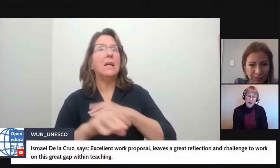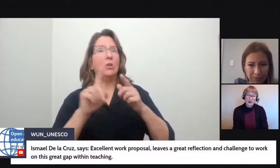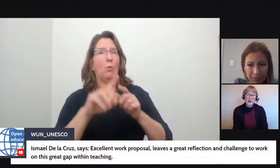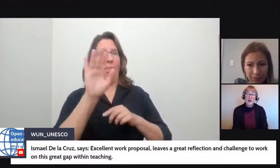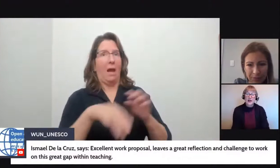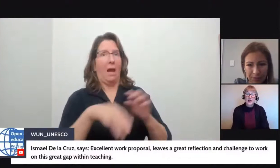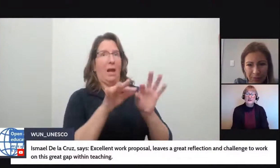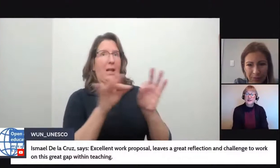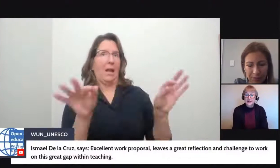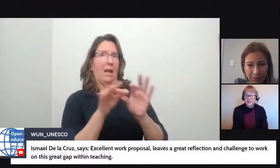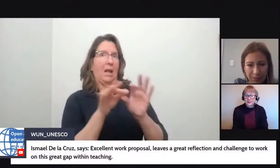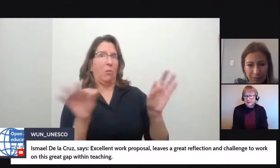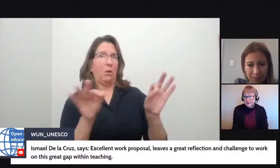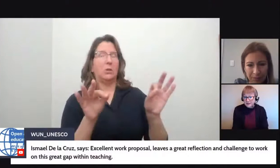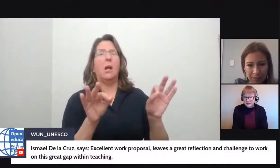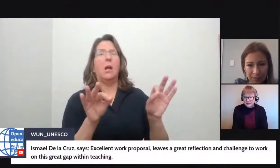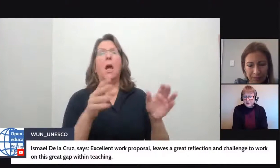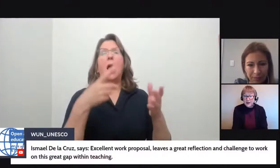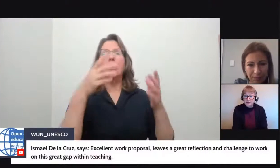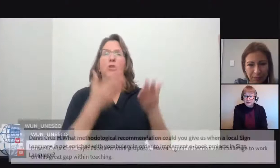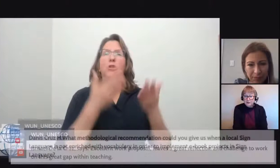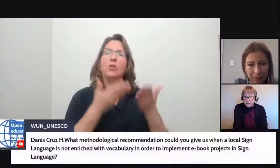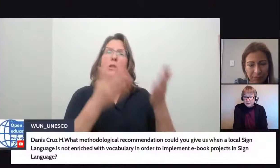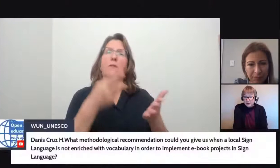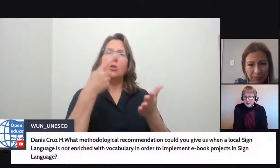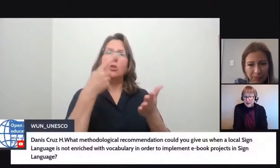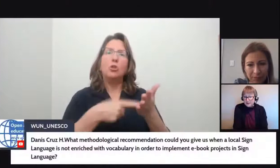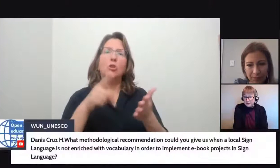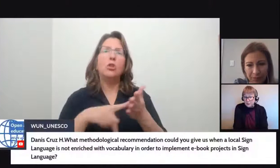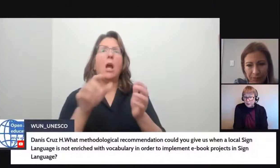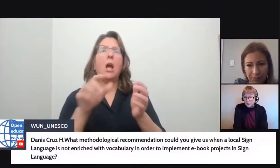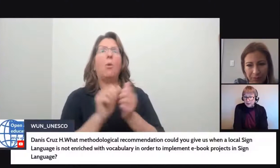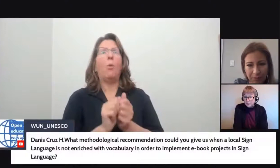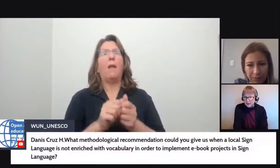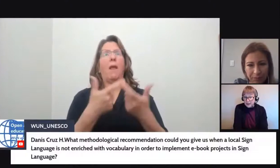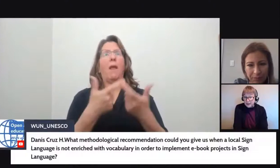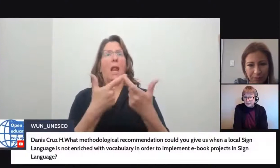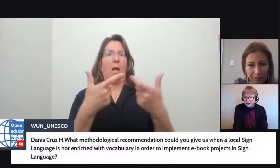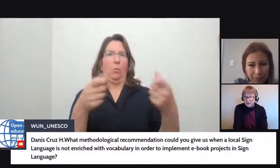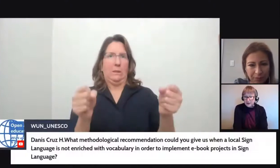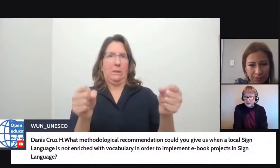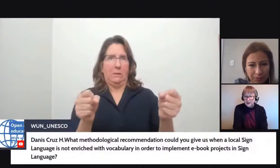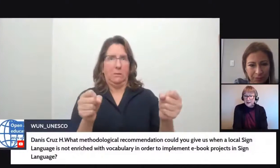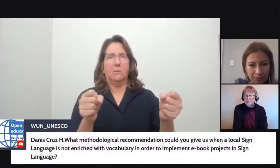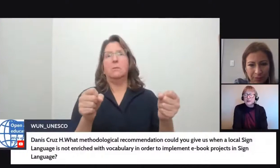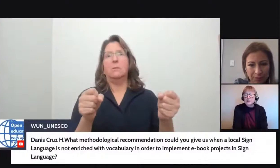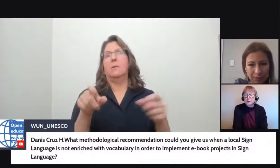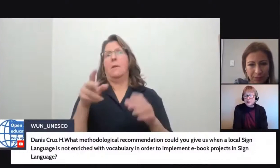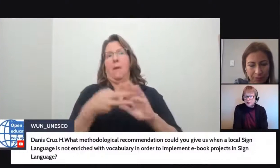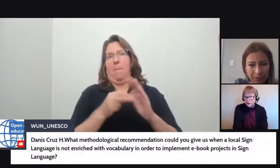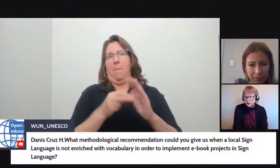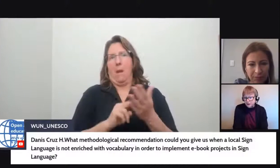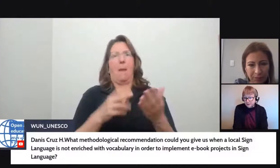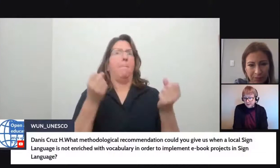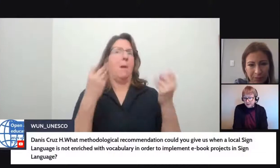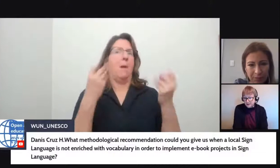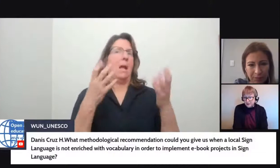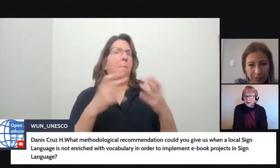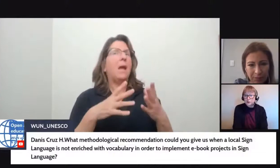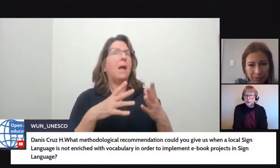pudieran tener investigación o diccionarios u otros recursos disponibles que ustedes pueden revisar.